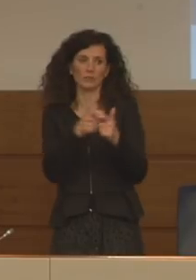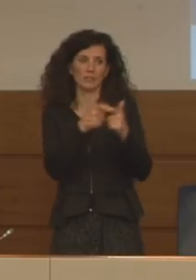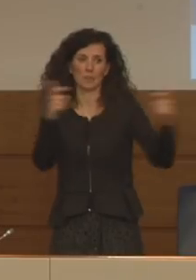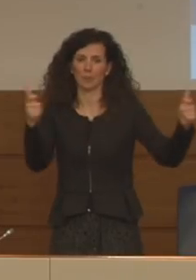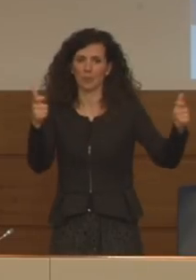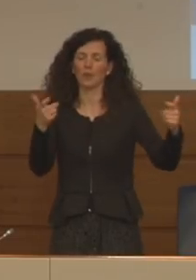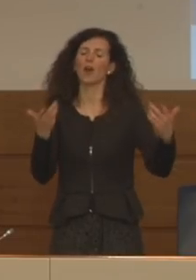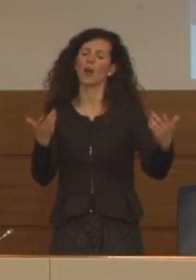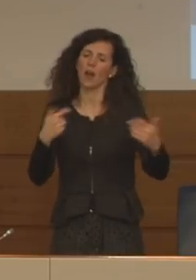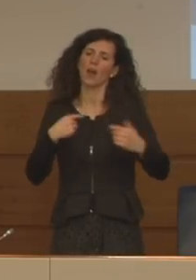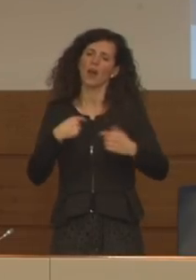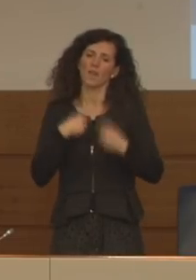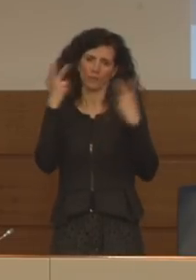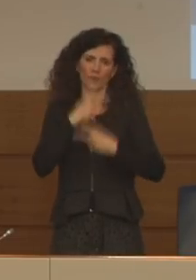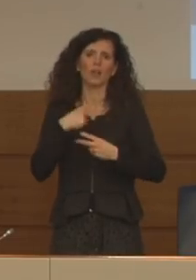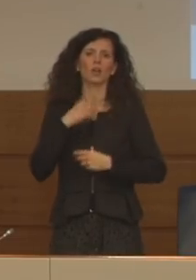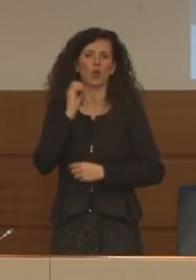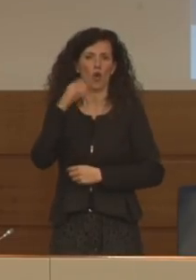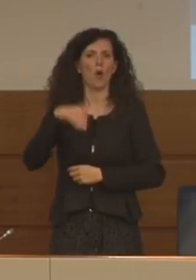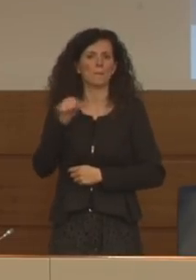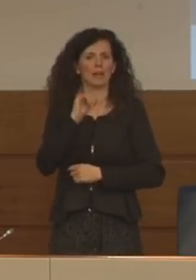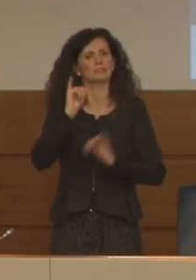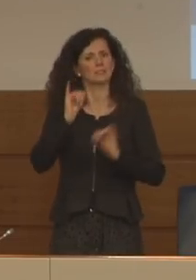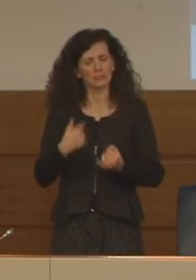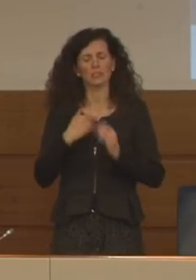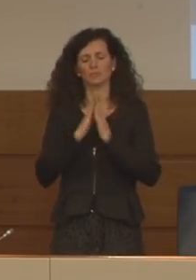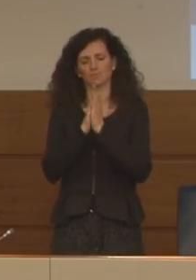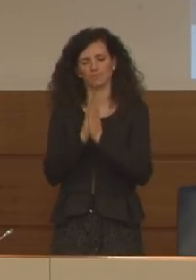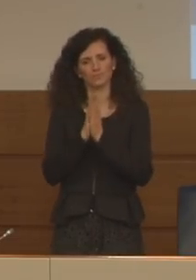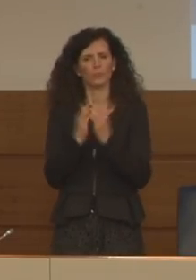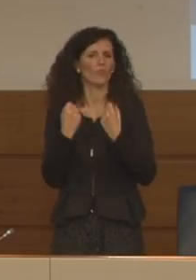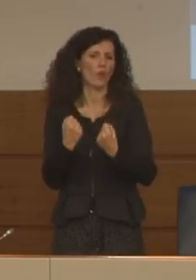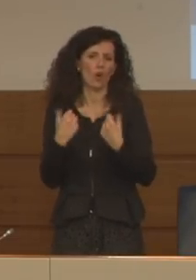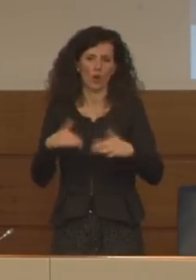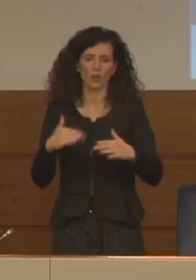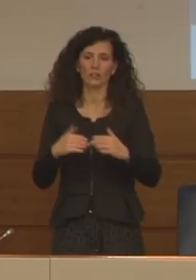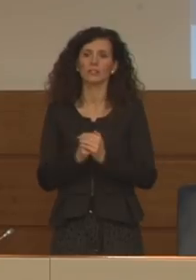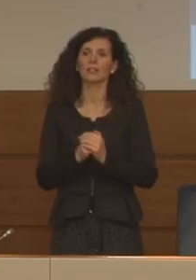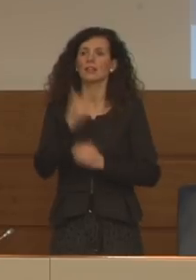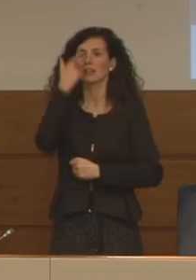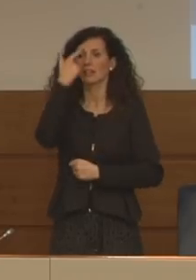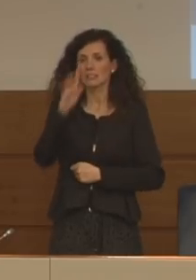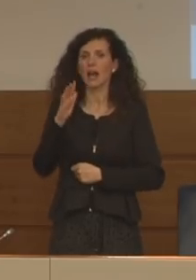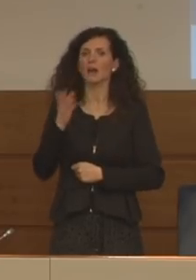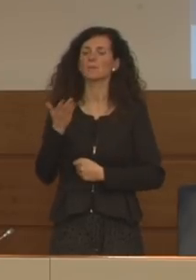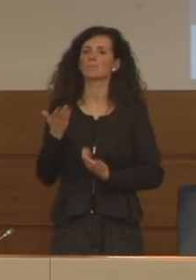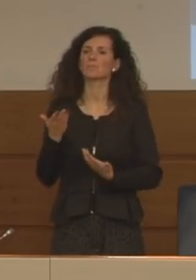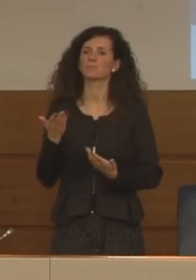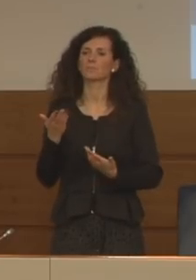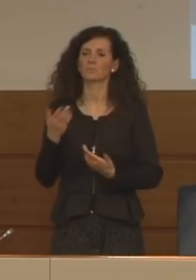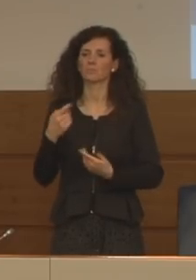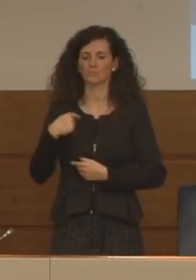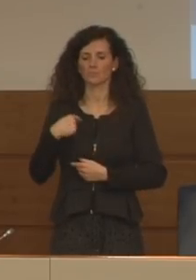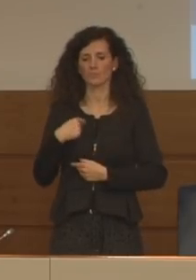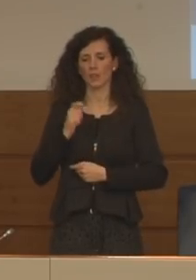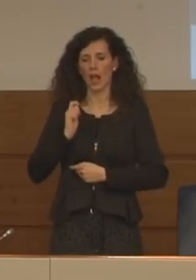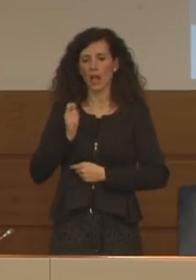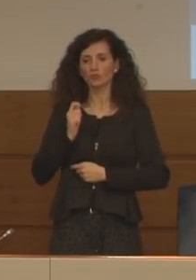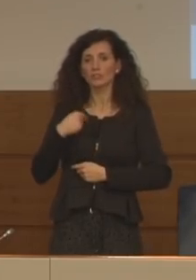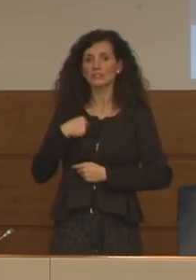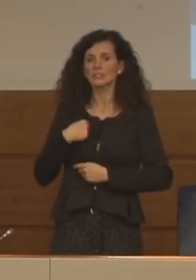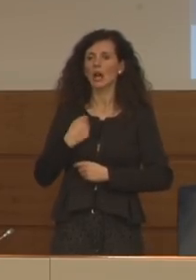raccomandiamo in maniera in maniera vigorosa poi sapete bene che l'agenzia non ha potere di cosenza nei confronti degli stati